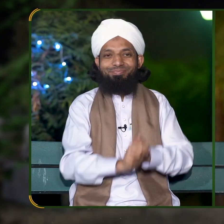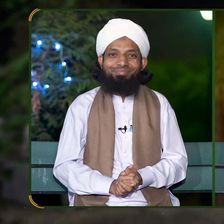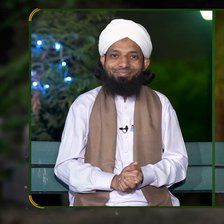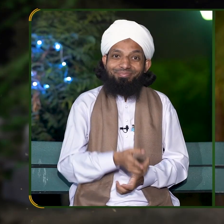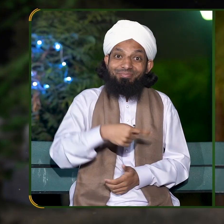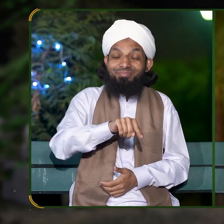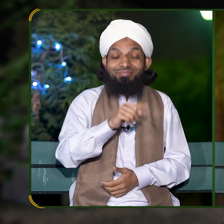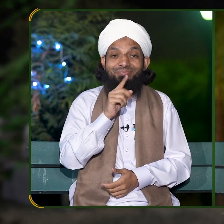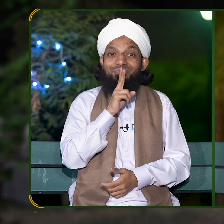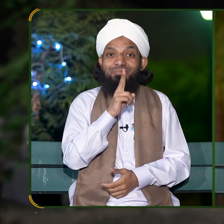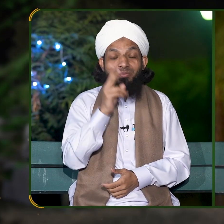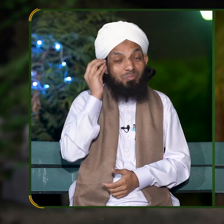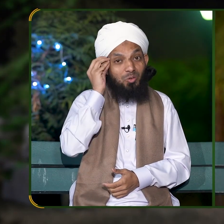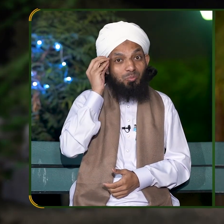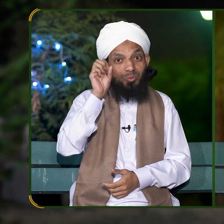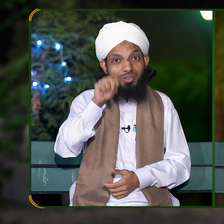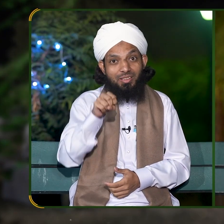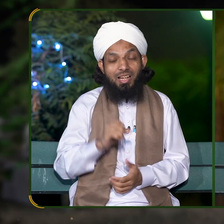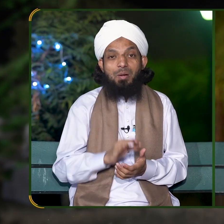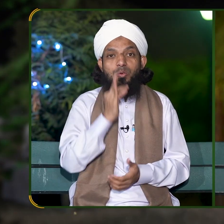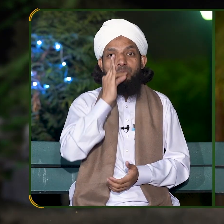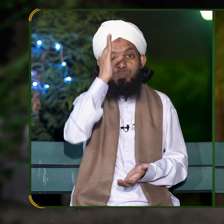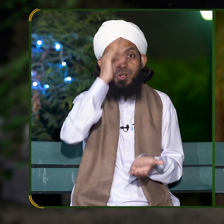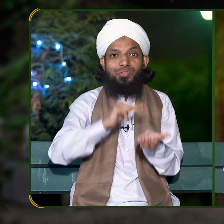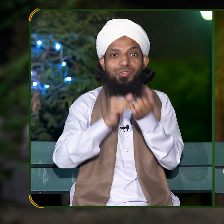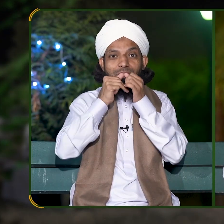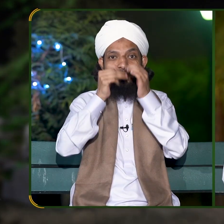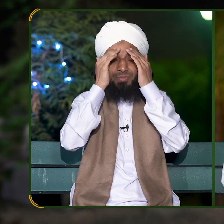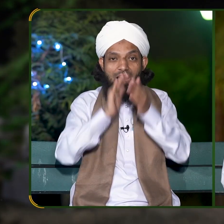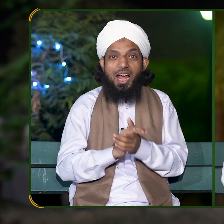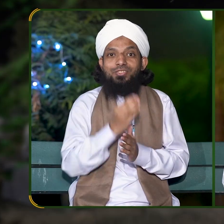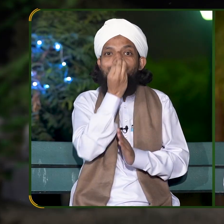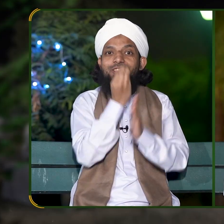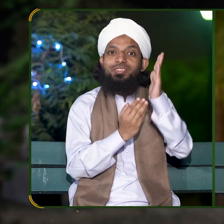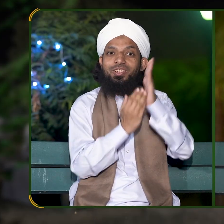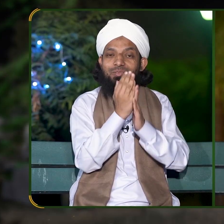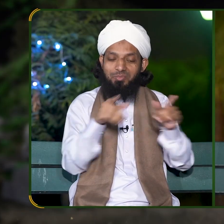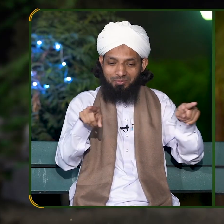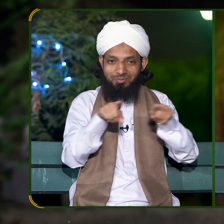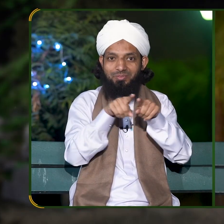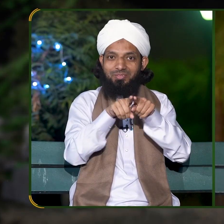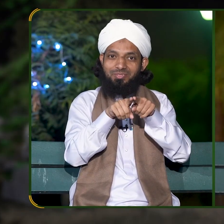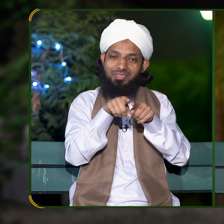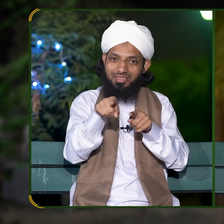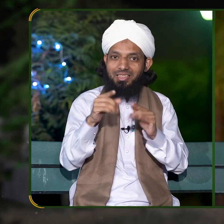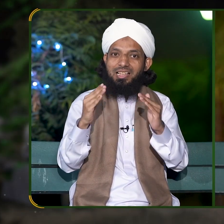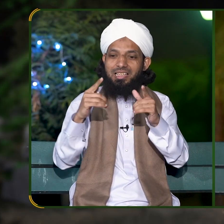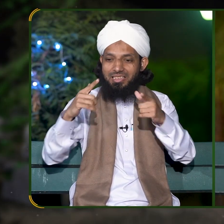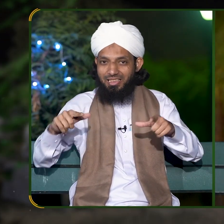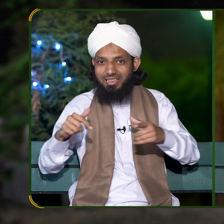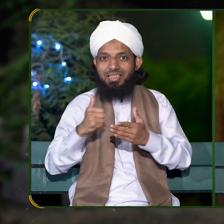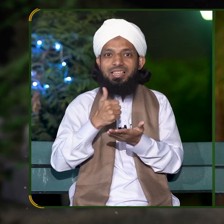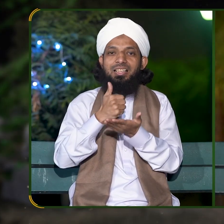چلا آقا کریم صلی اللہ علیہ وسلم کا جنت میں پڑوس جسے چاہیے اسے پیارے آقا علیہ الصلوۃ والسلام